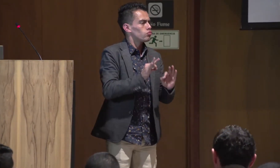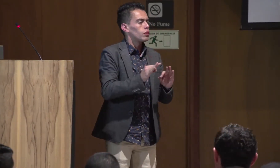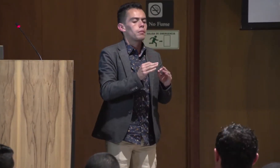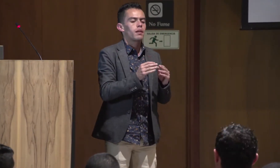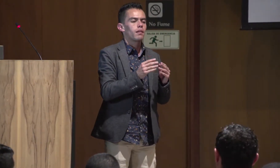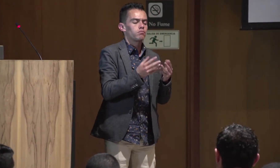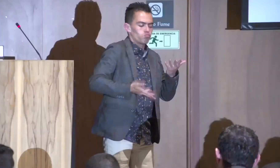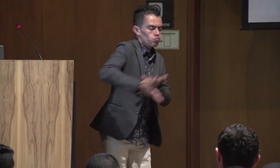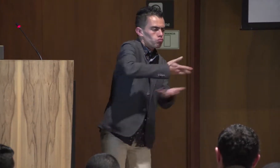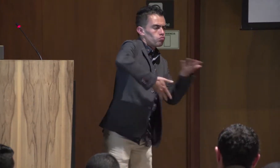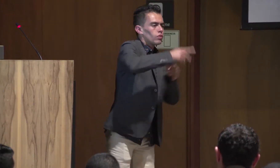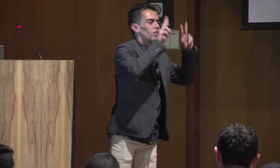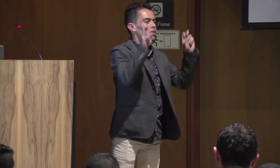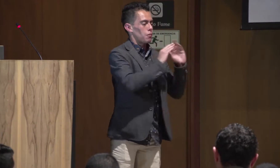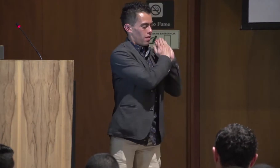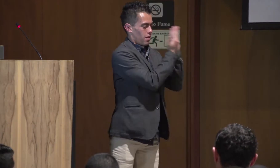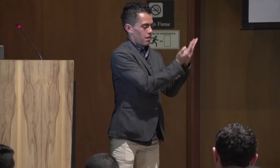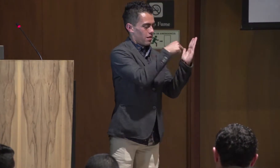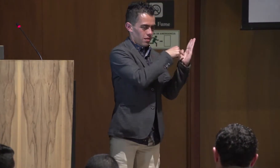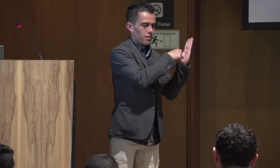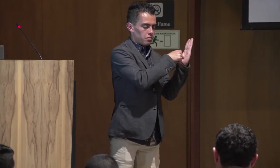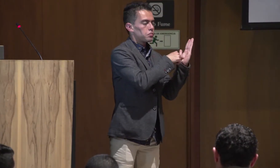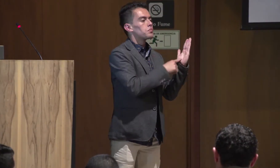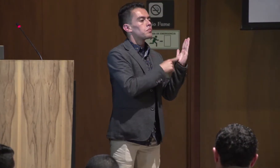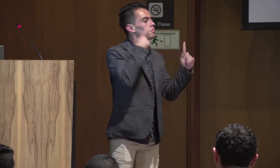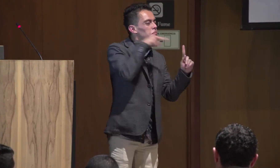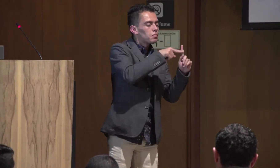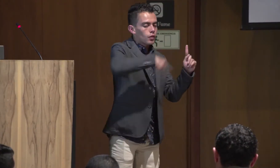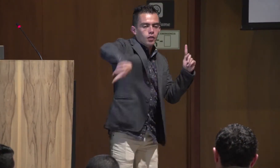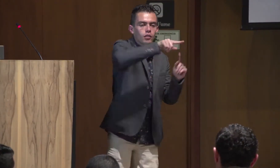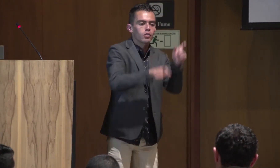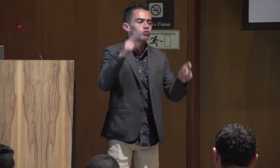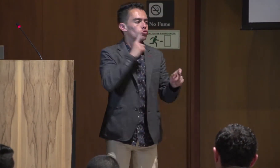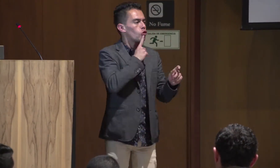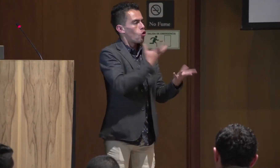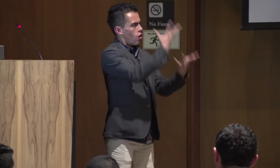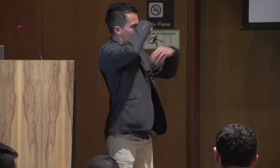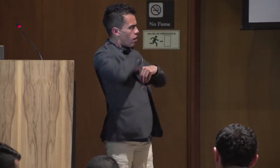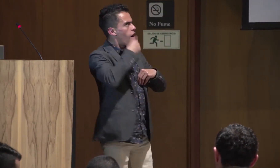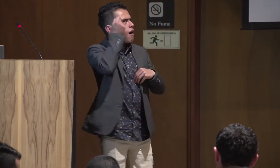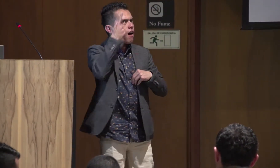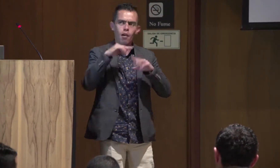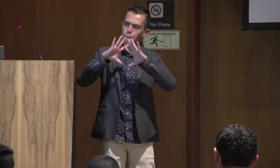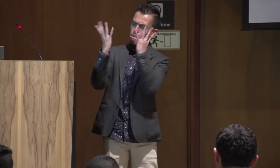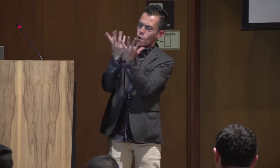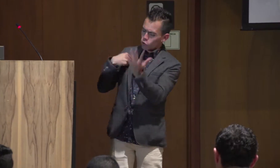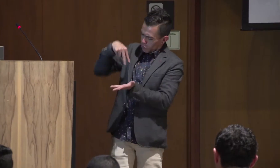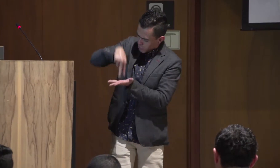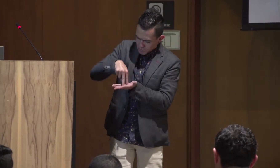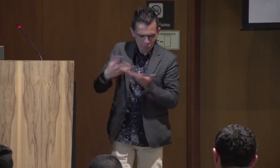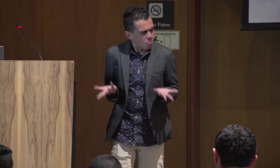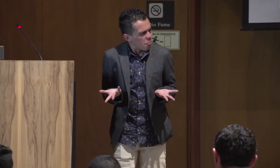Realmente la Biblioteca Luis Ángel Arango ha liderado unas mesas de trabajo hace un cierto tiempo en relación con los acuerdos de